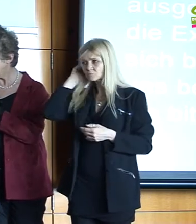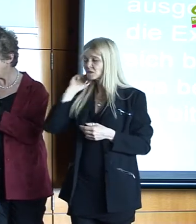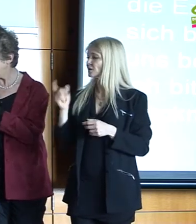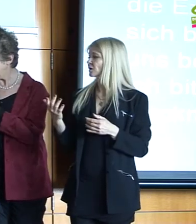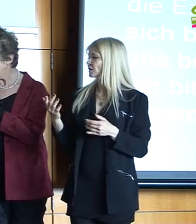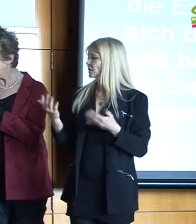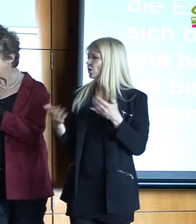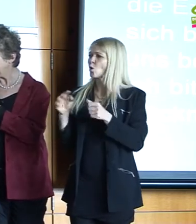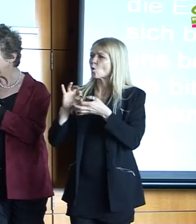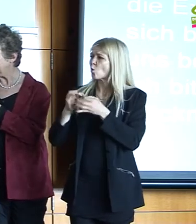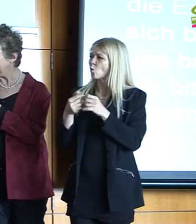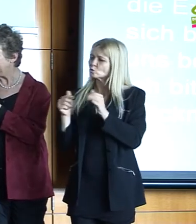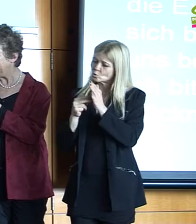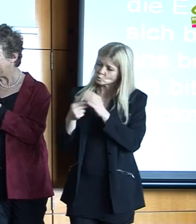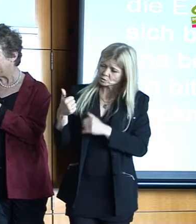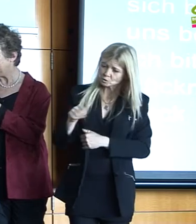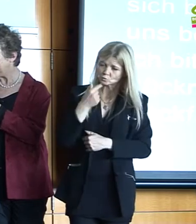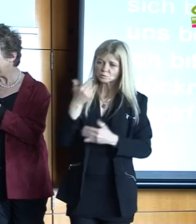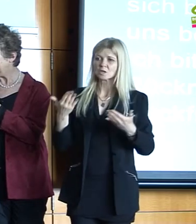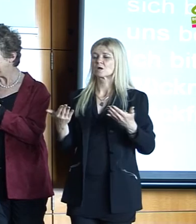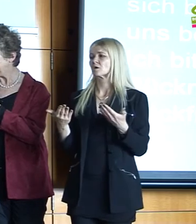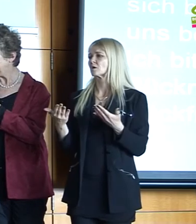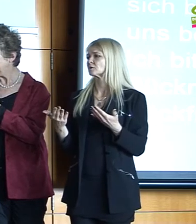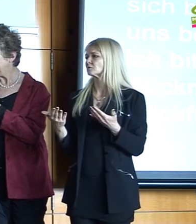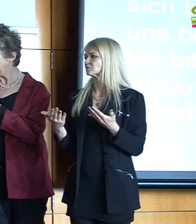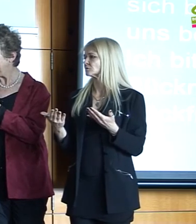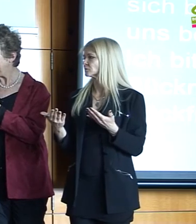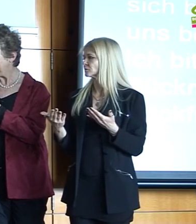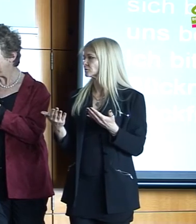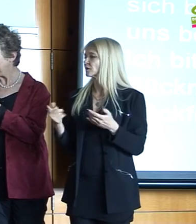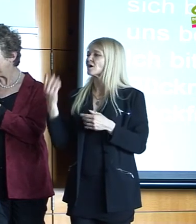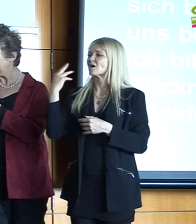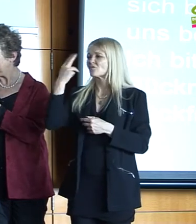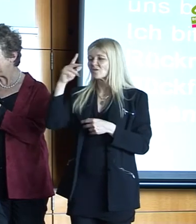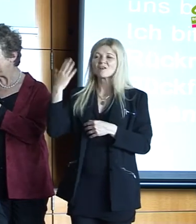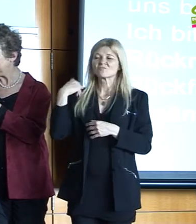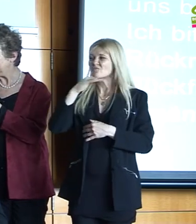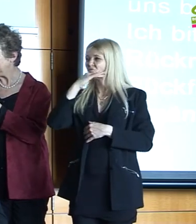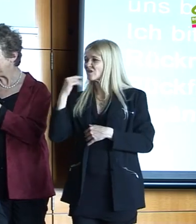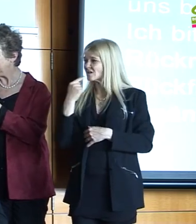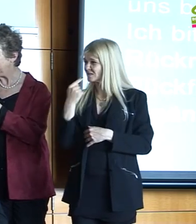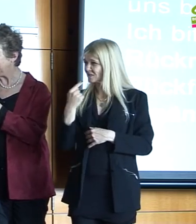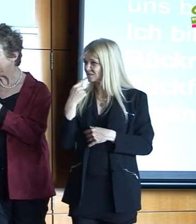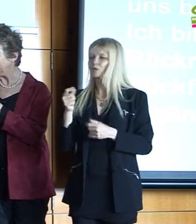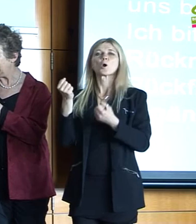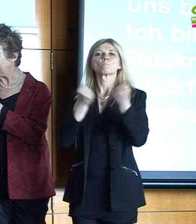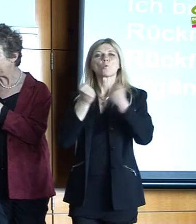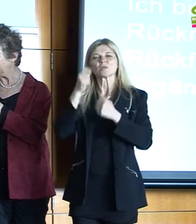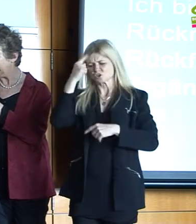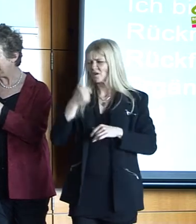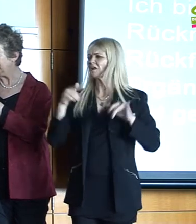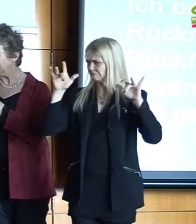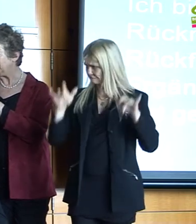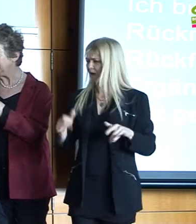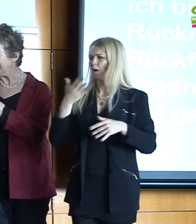eventuell noch zu ergänzen oder... Ja, weil es ist viel gesagt worden, es ist der politische Wille, glaube ich, da, etwas